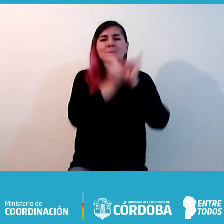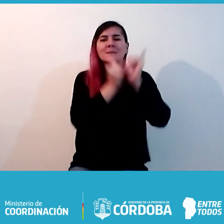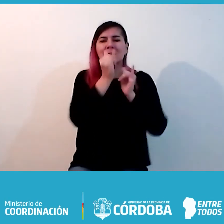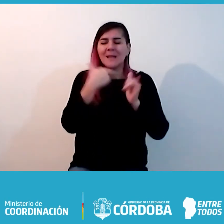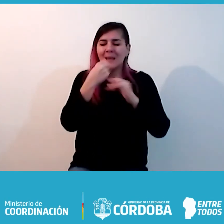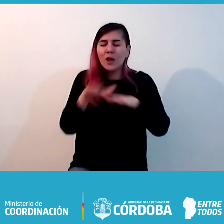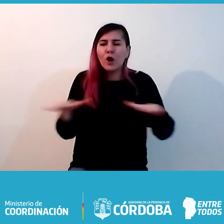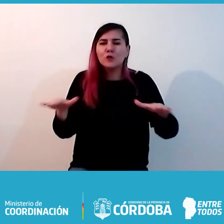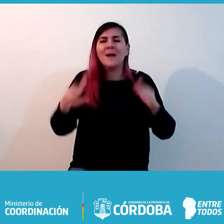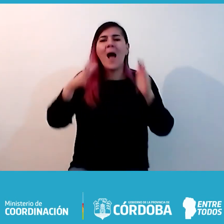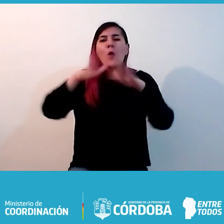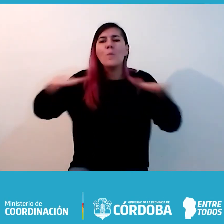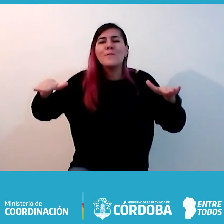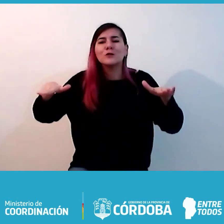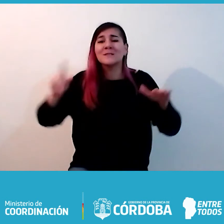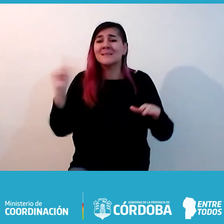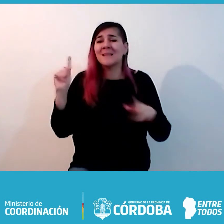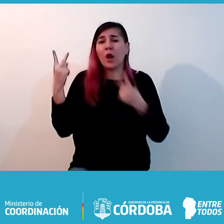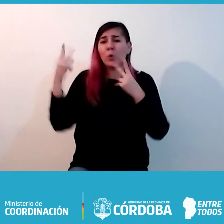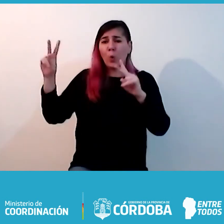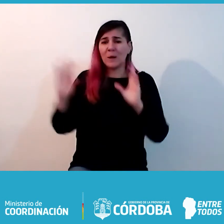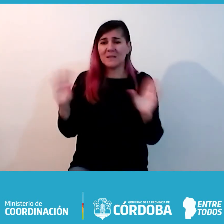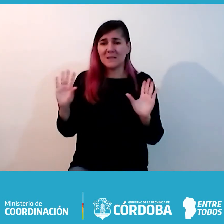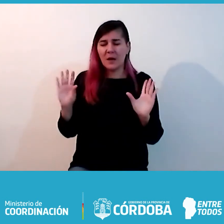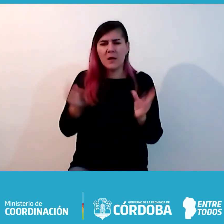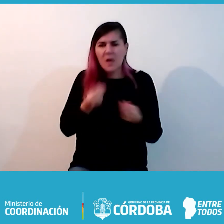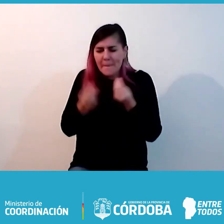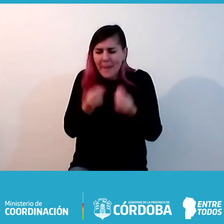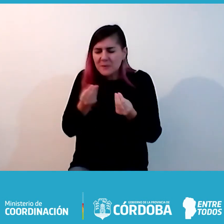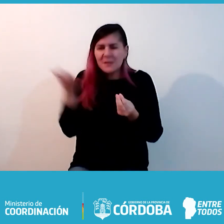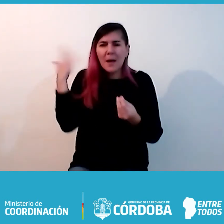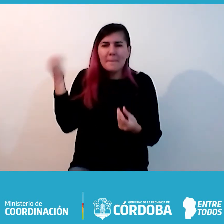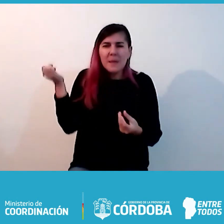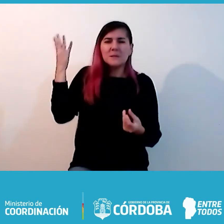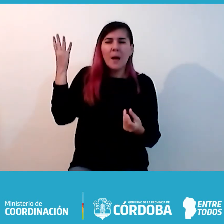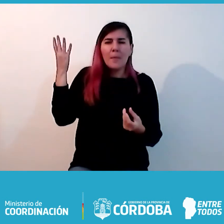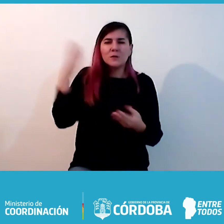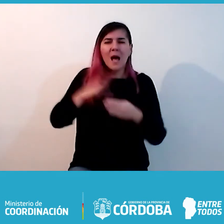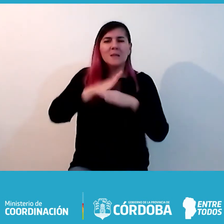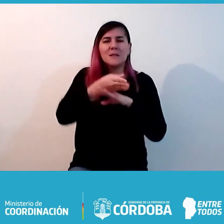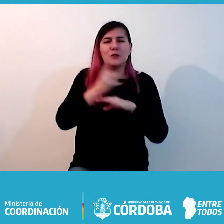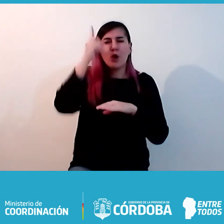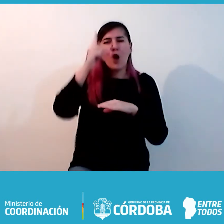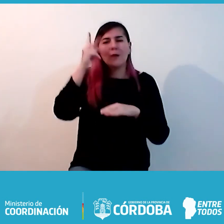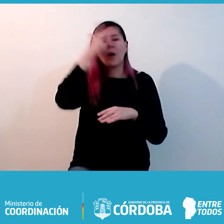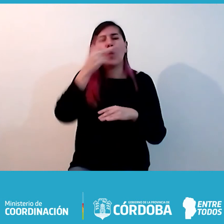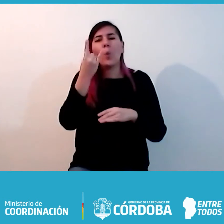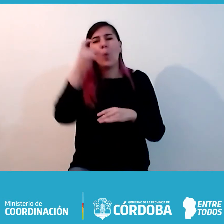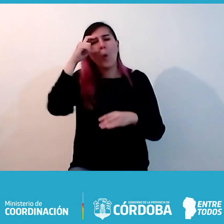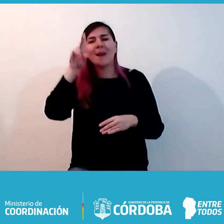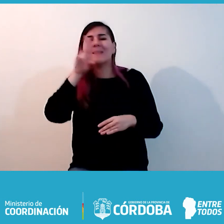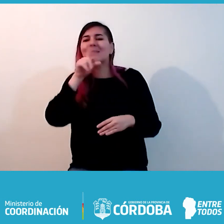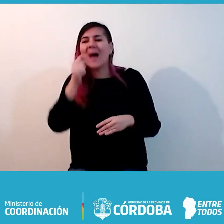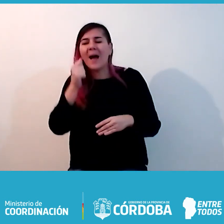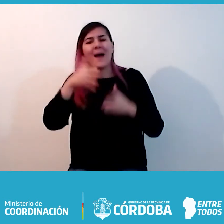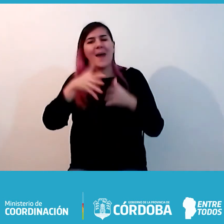sus hijos y alumnos esta obra sin ser turista. ¿Qué pasa desde que empezamos, desde el acceso norte de Huerta Grande y la